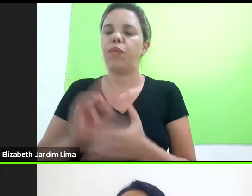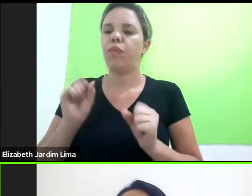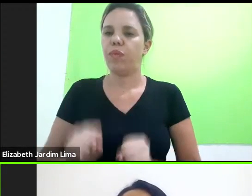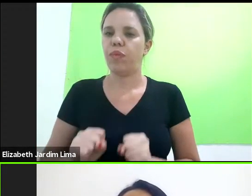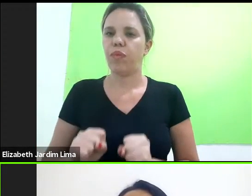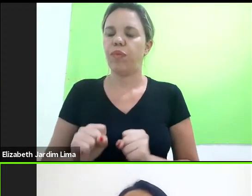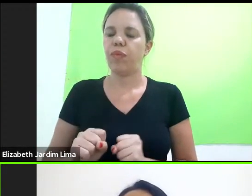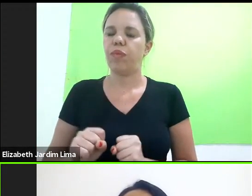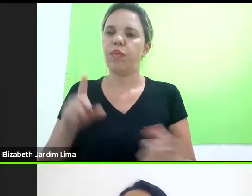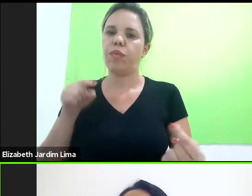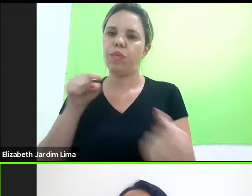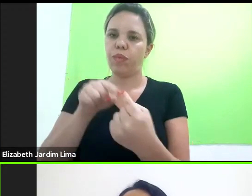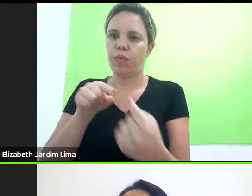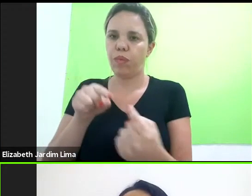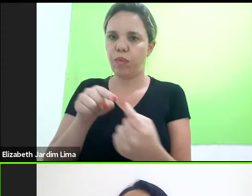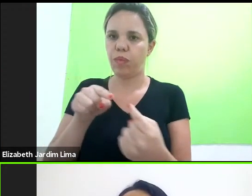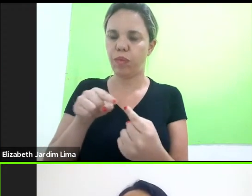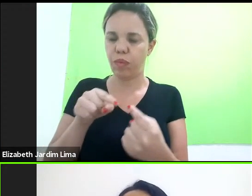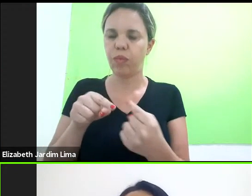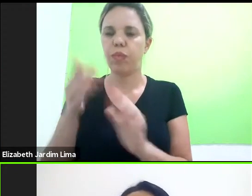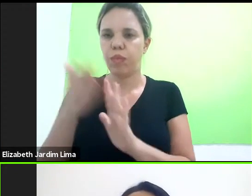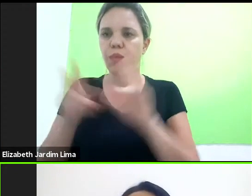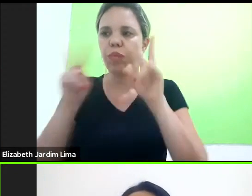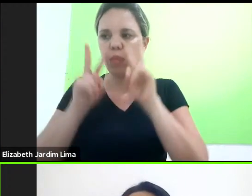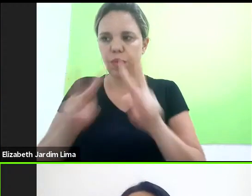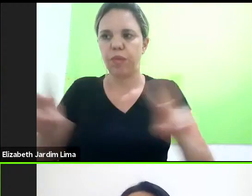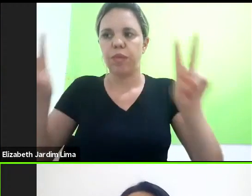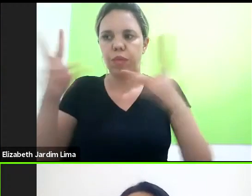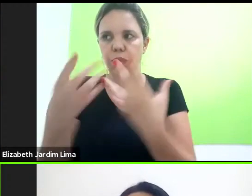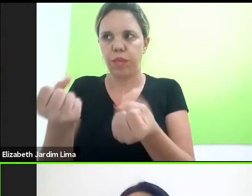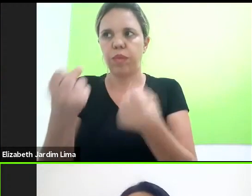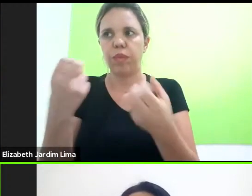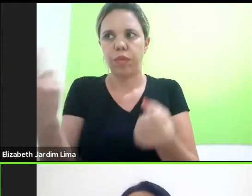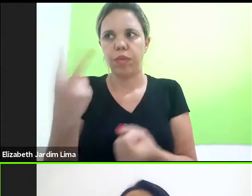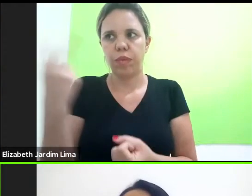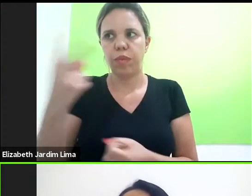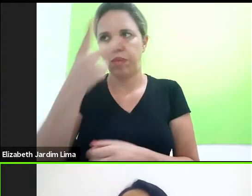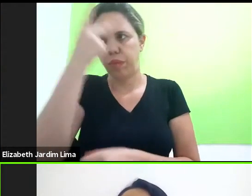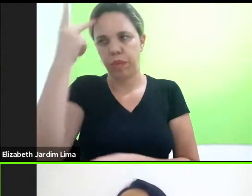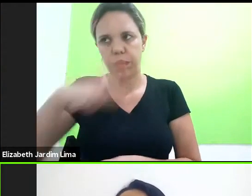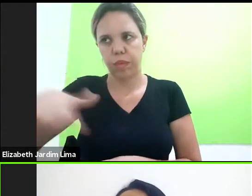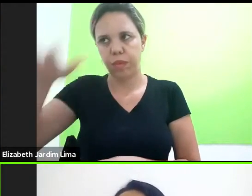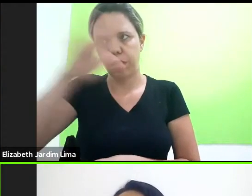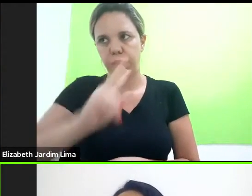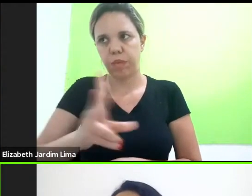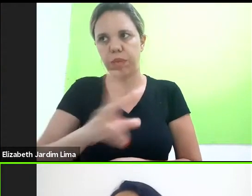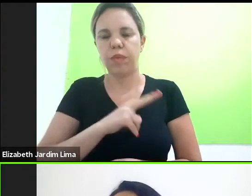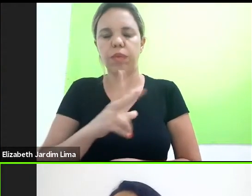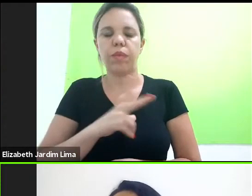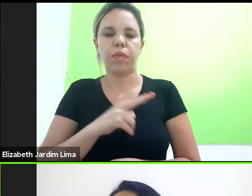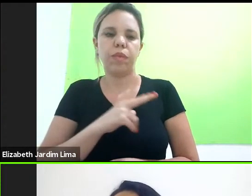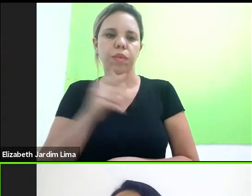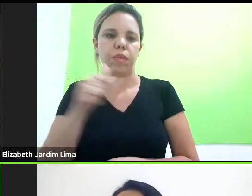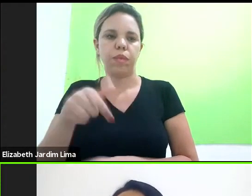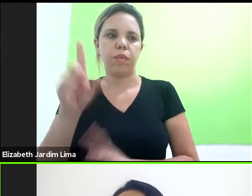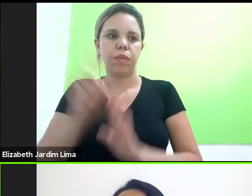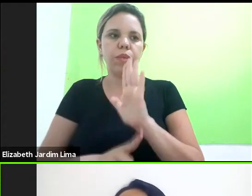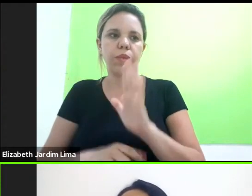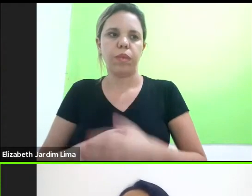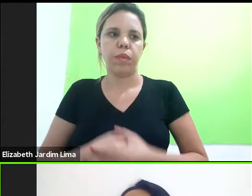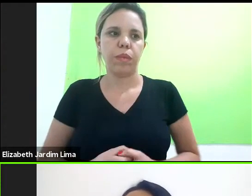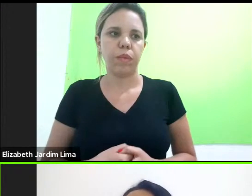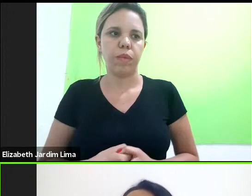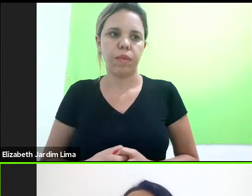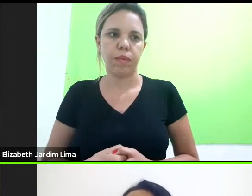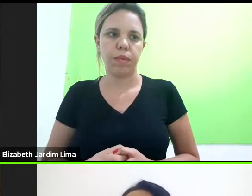corresponder e ter visibilidade também para aqueles que sempre estiveram à margem desses direitos, que,